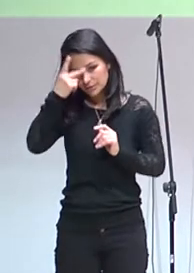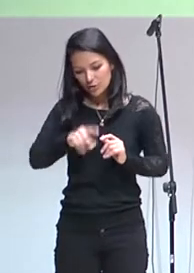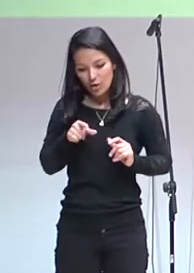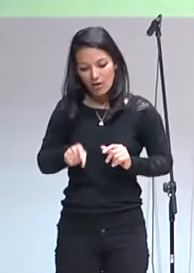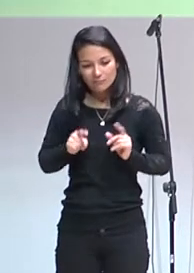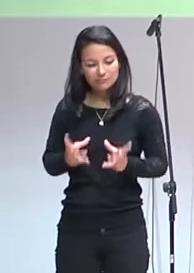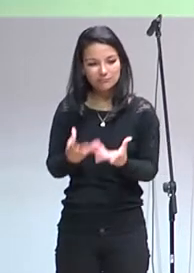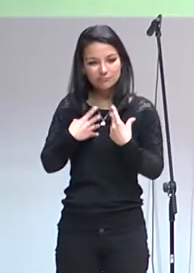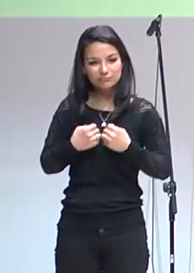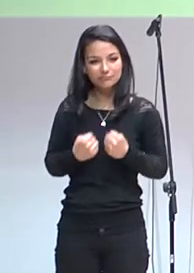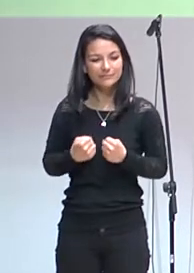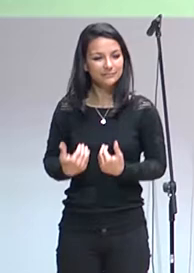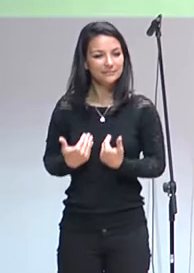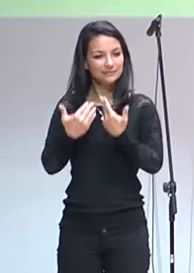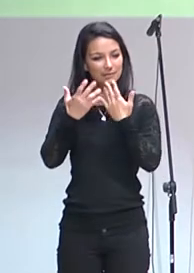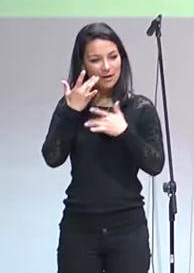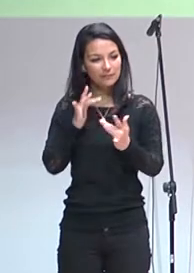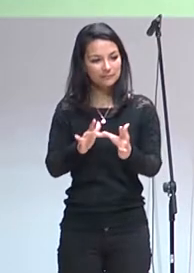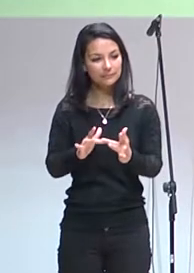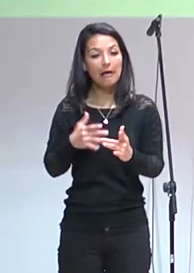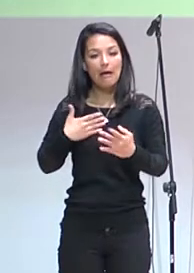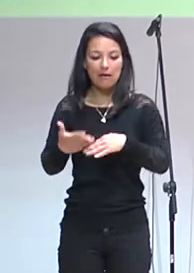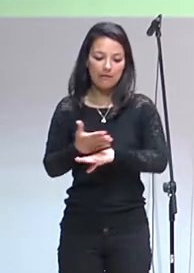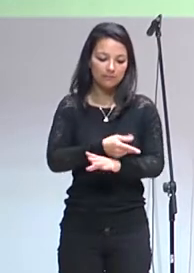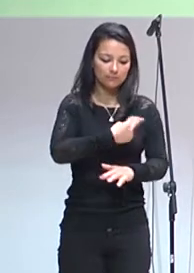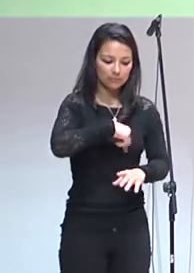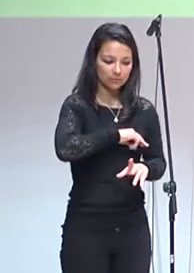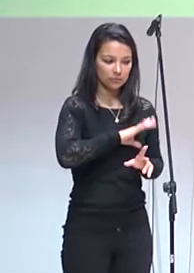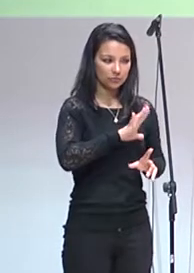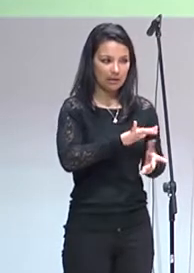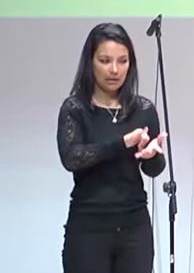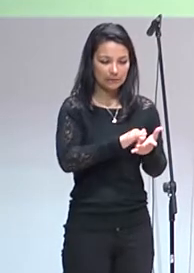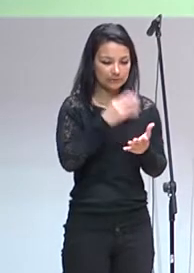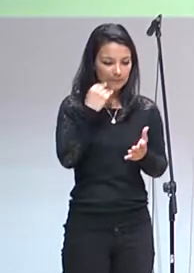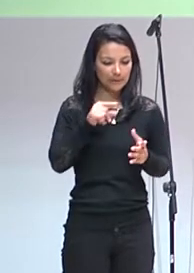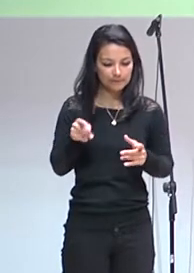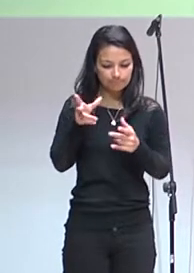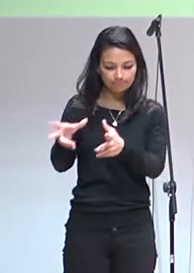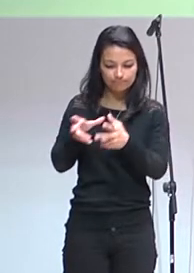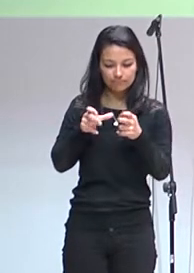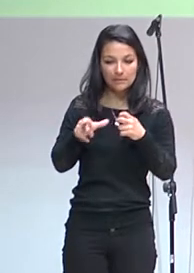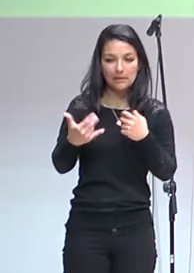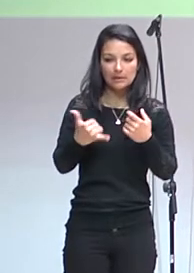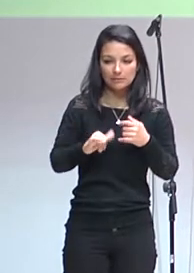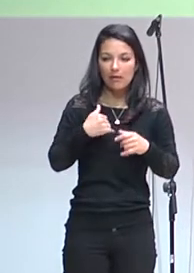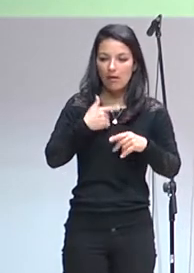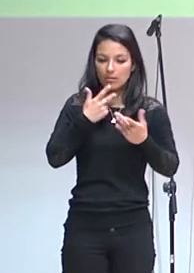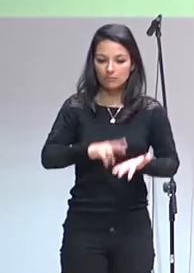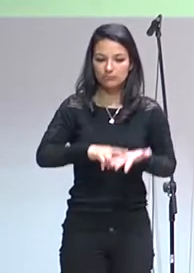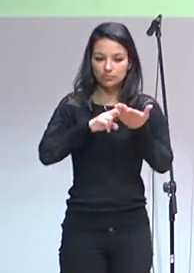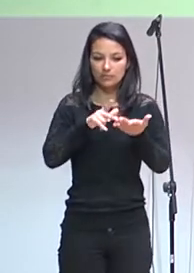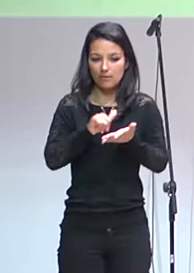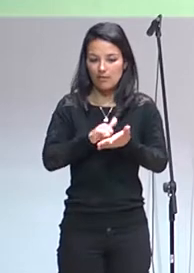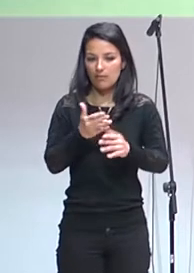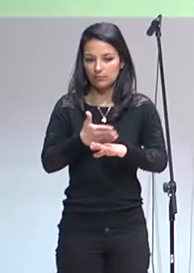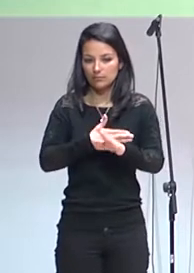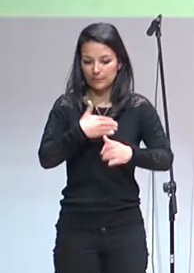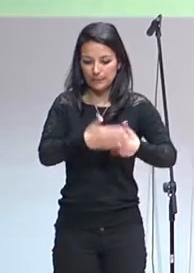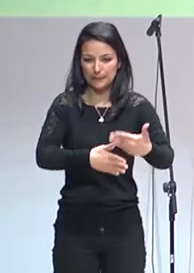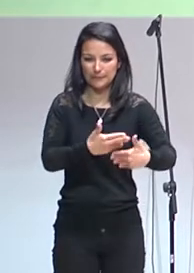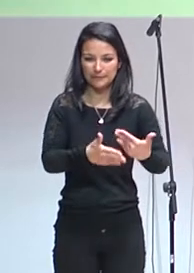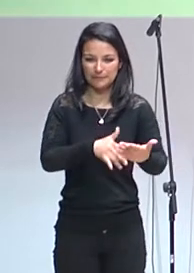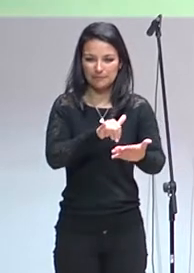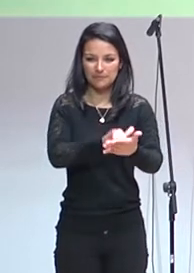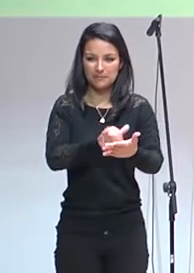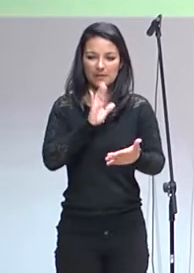sentido. Entonces nosotros lo que hemos hecho pues, con esta experiencia es recuperar, ¿no? Este proceso de